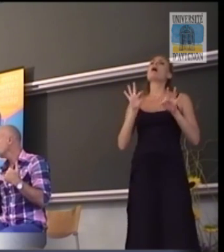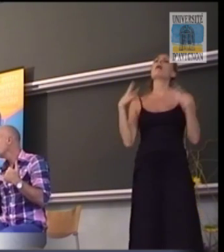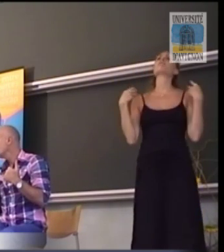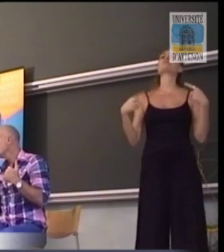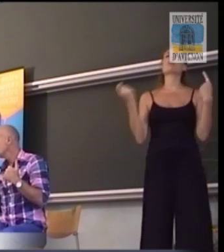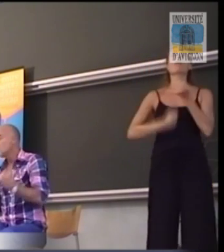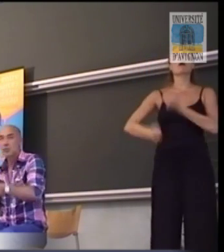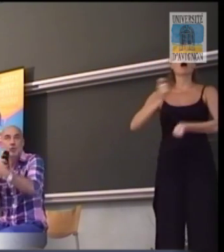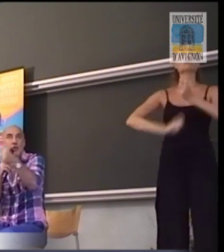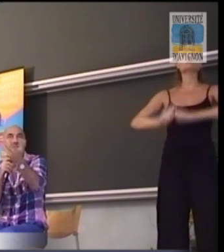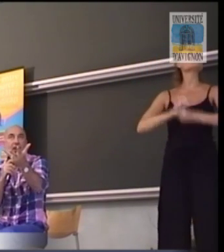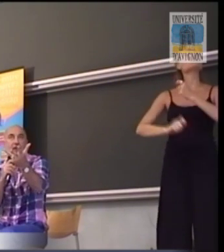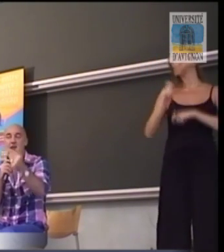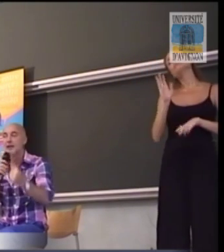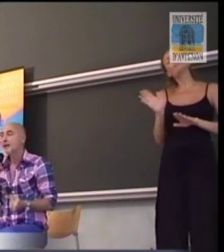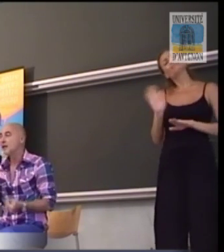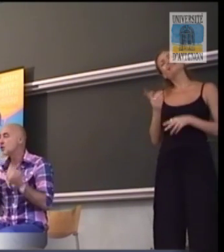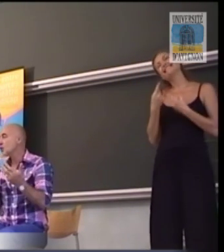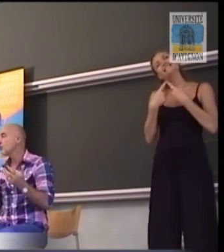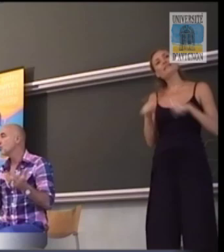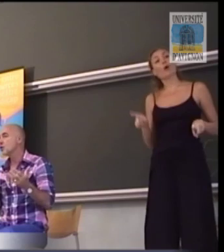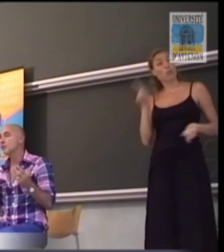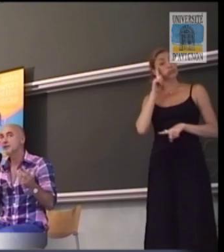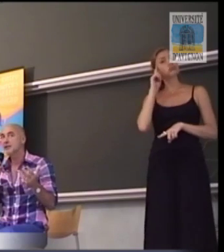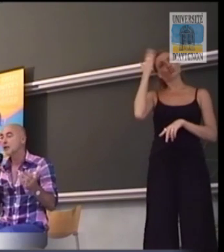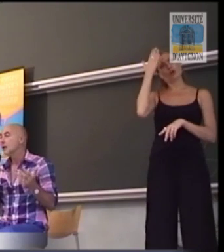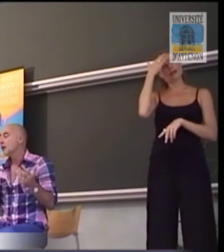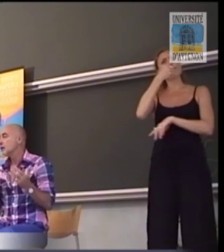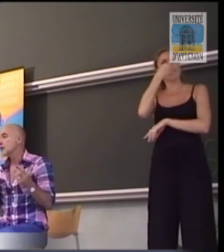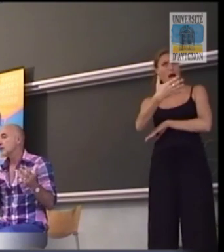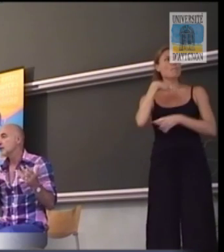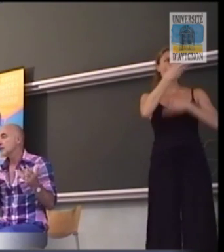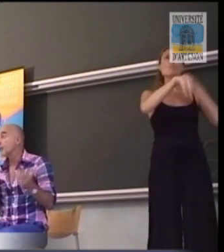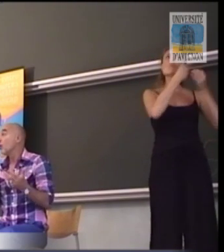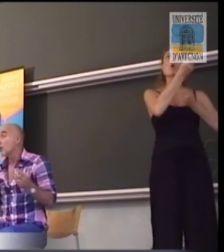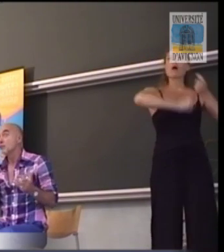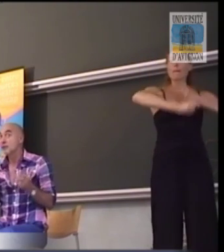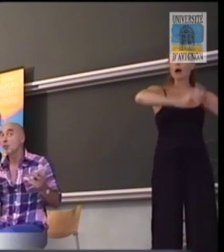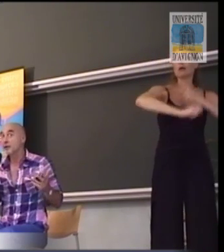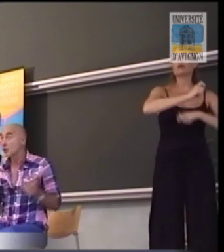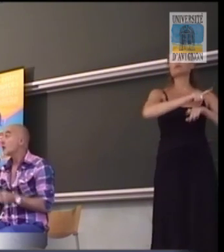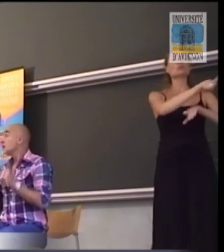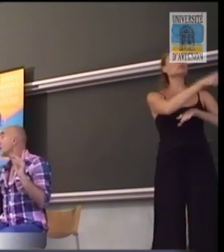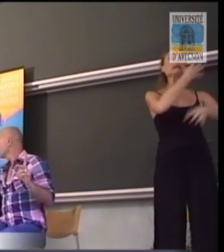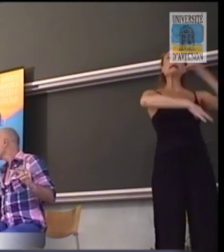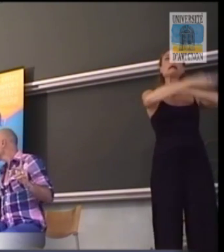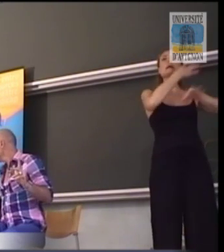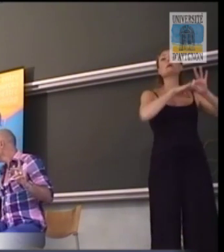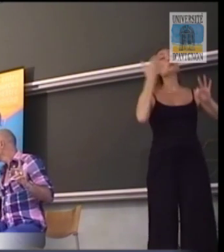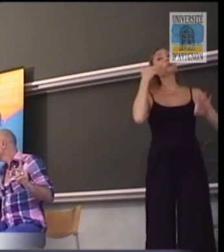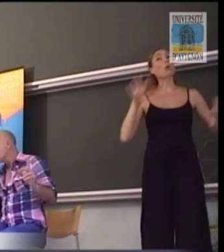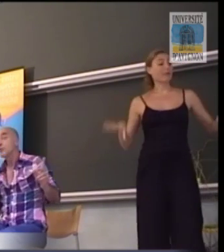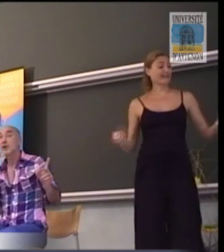relations, de travail, et j'entends beaucoup de gens me dire, d'abord, des compétences, il n'y en a pas tant que